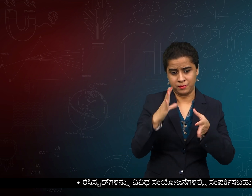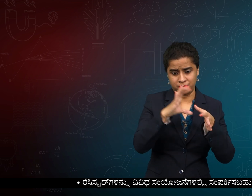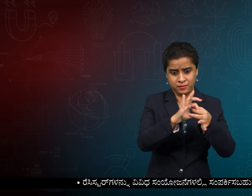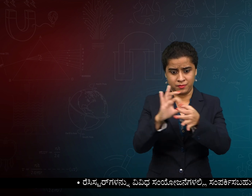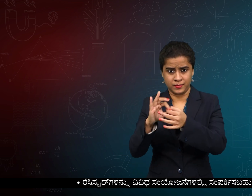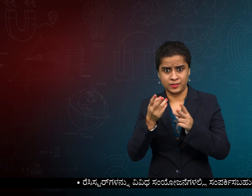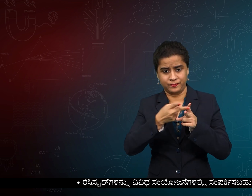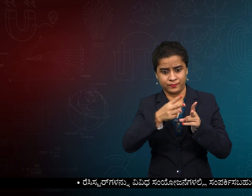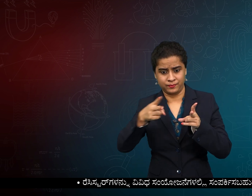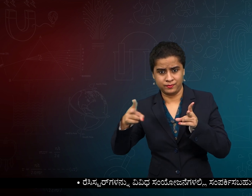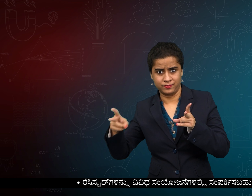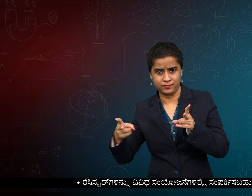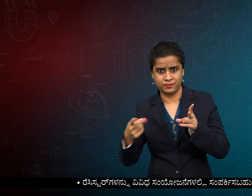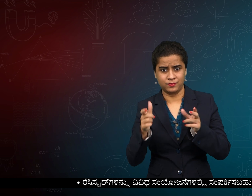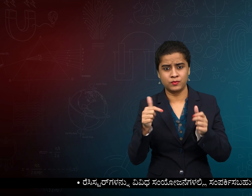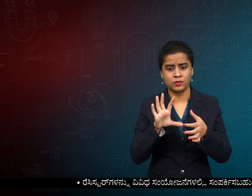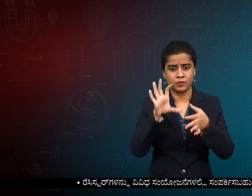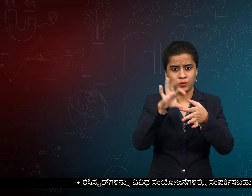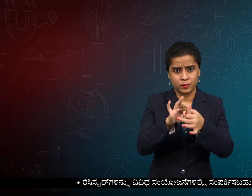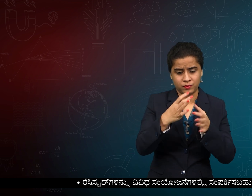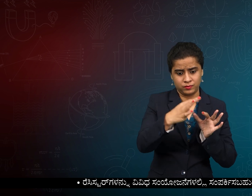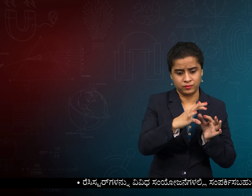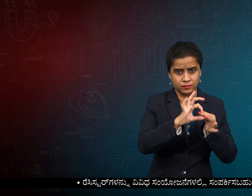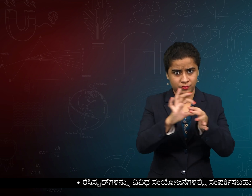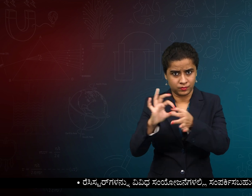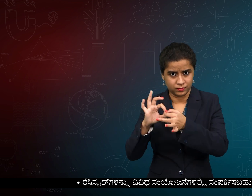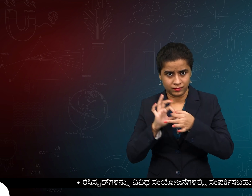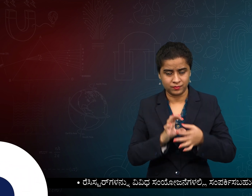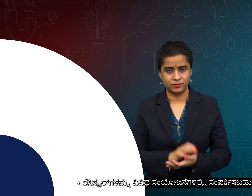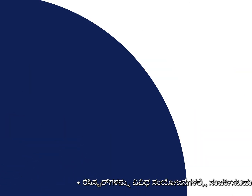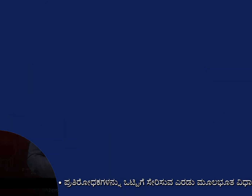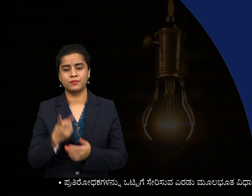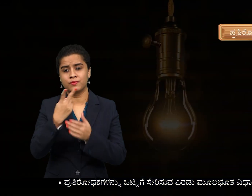ರೆಸಿಸ್ಟರ್ಸ್ಗಳನ್ನು ವಿವಿಧ ಸಂಯೋಜನೆಗಳಲ್ಲಿ ಸಂಪರ್ಕಿಸಬಹುದು.